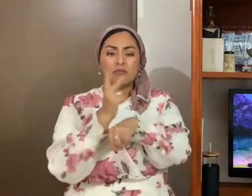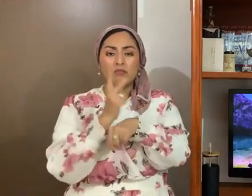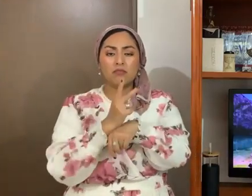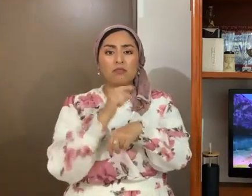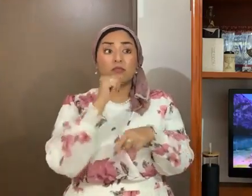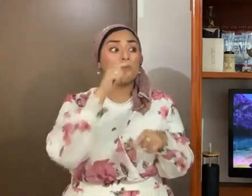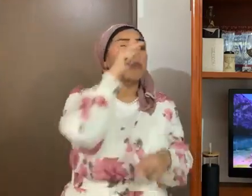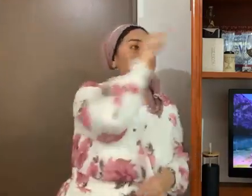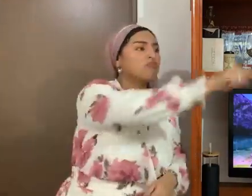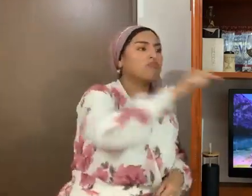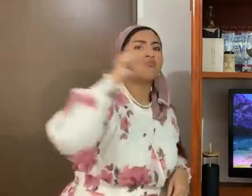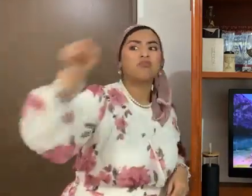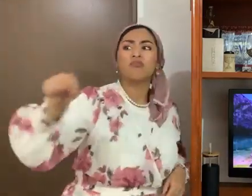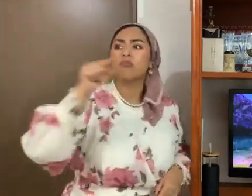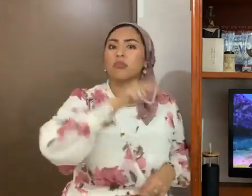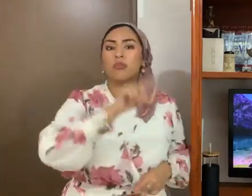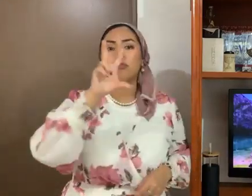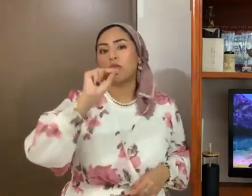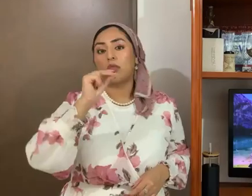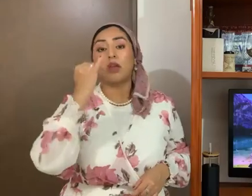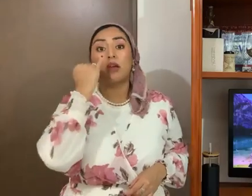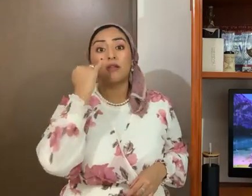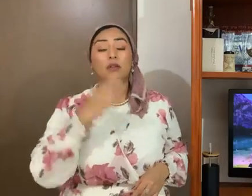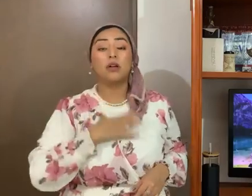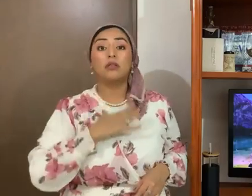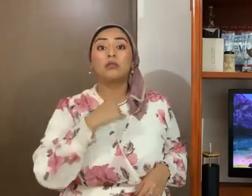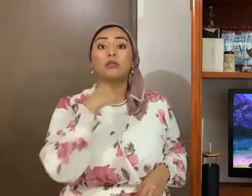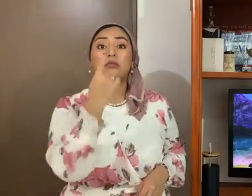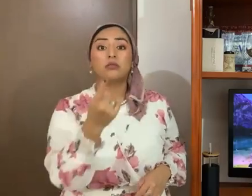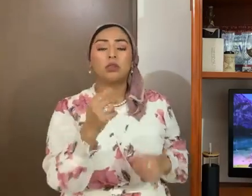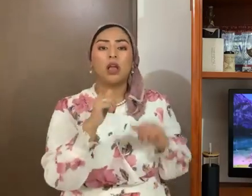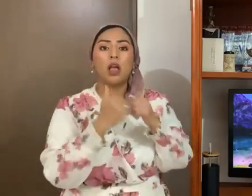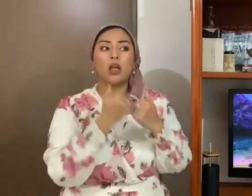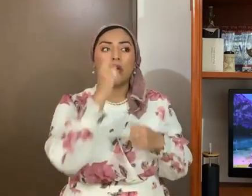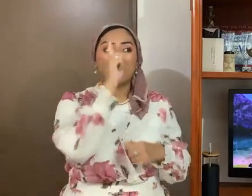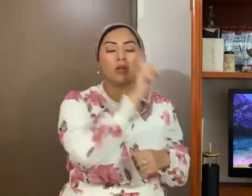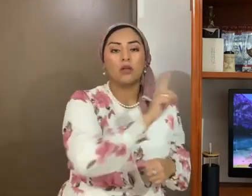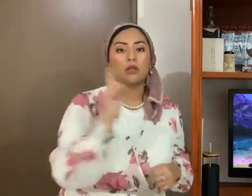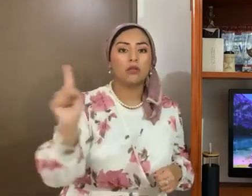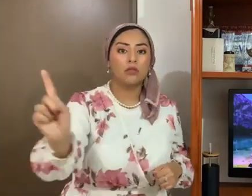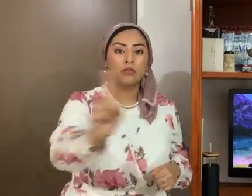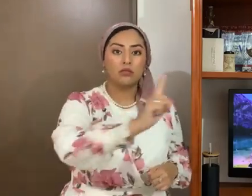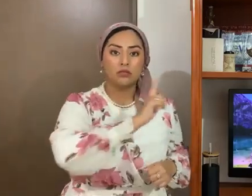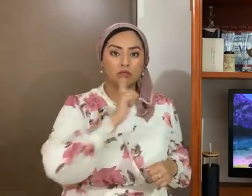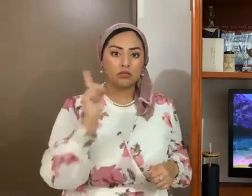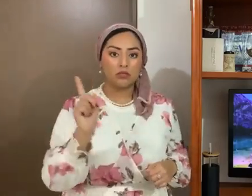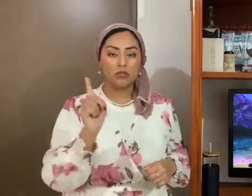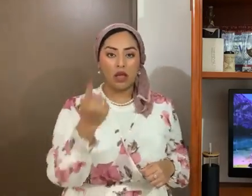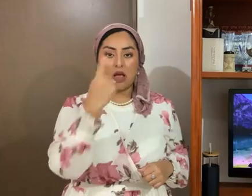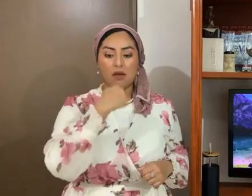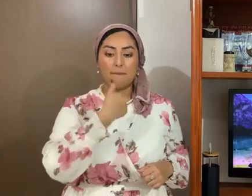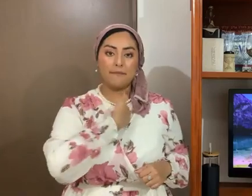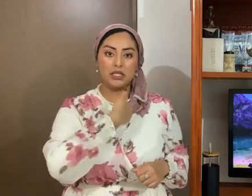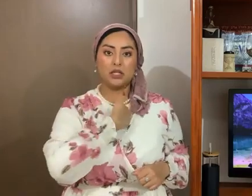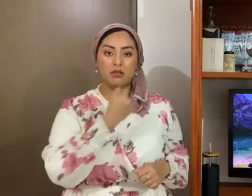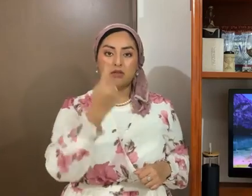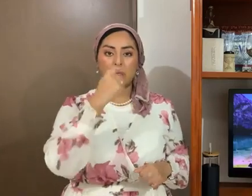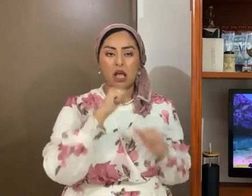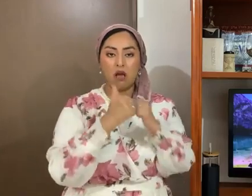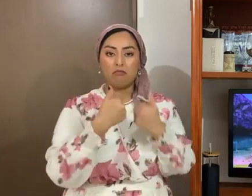No señalemos a nadie, porque si yo les dijera, ¿cómo está cada uno de nosotros? ¿Qué